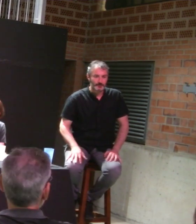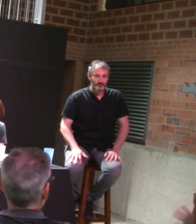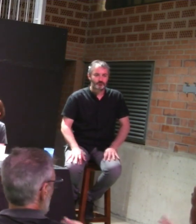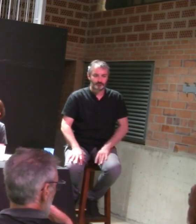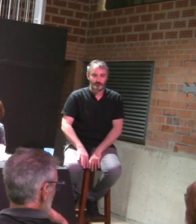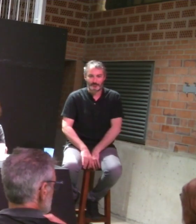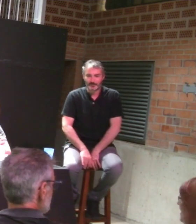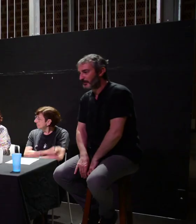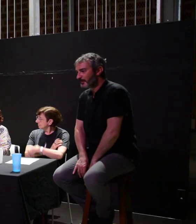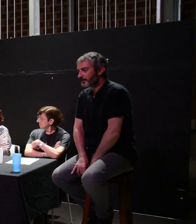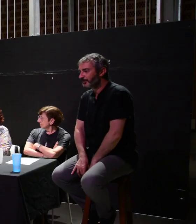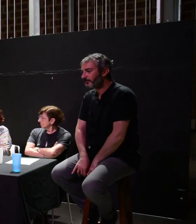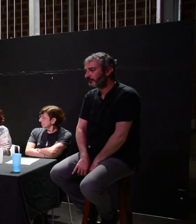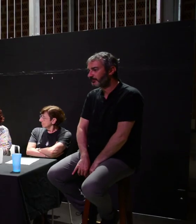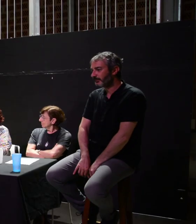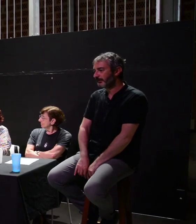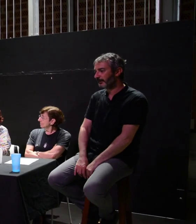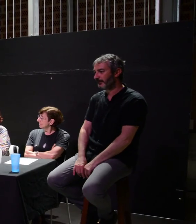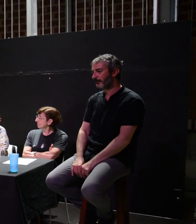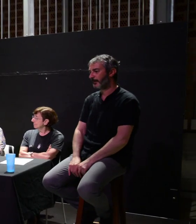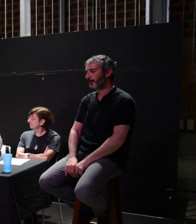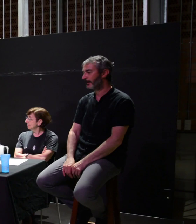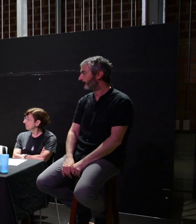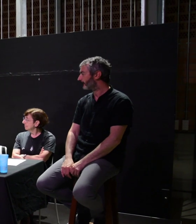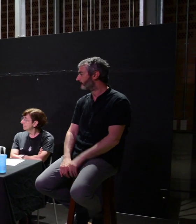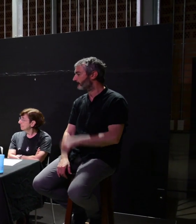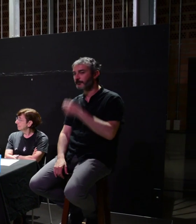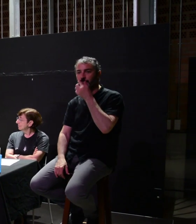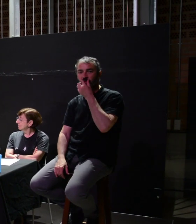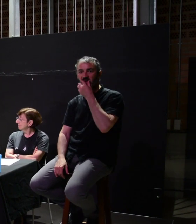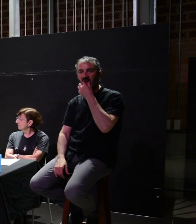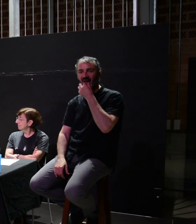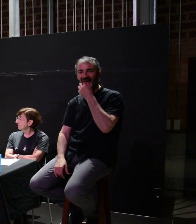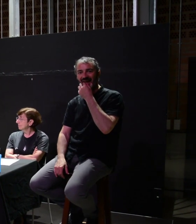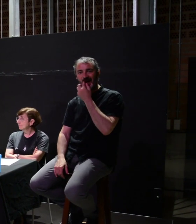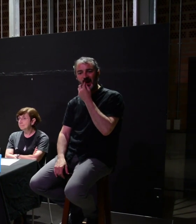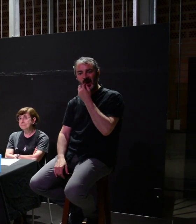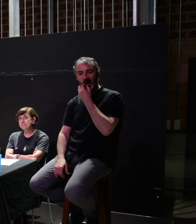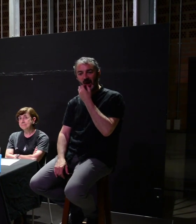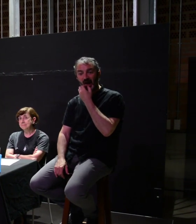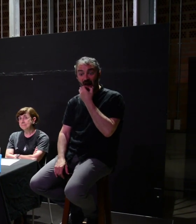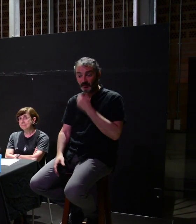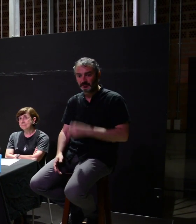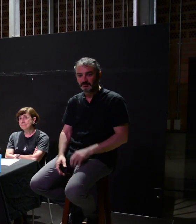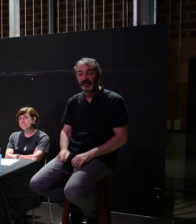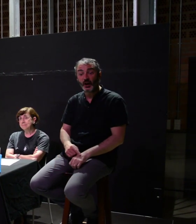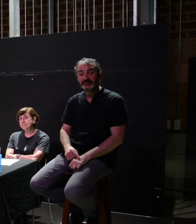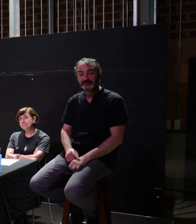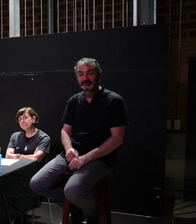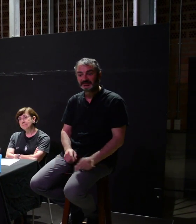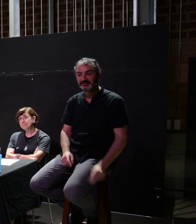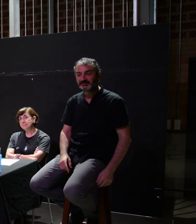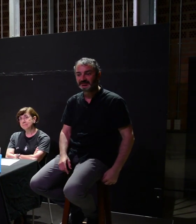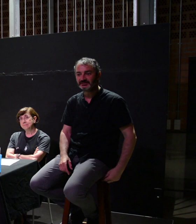Si ja tenim una cosa, jo dic magnífic. A veure, s'aixequen mans? Sí. Molt bé. Avui. Jo,